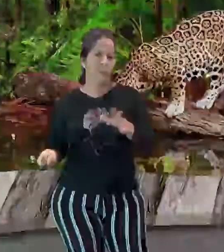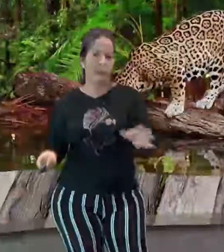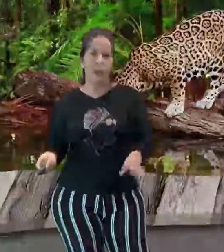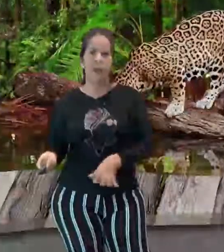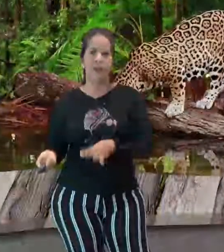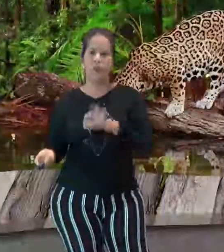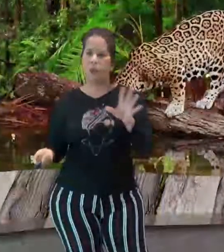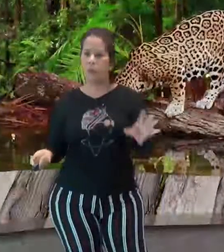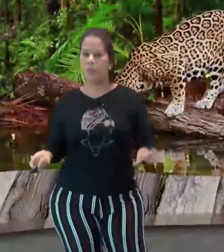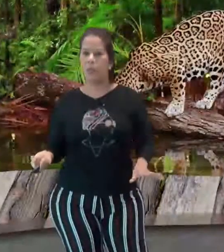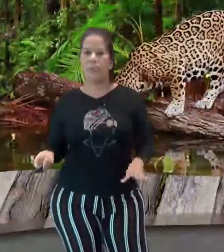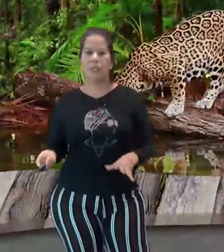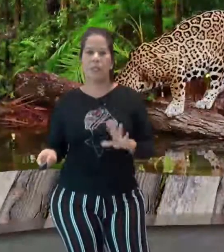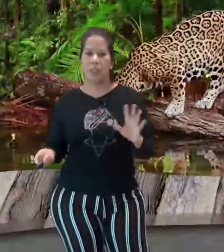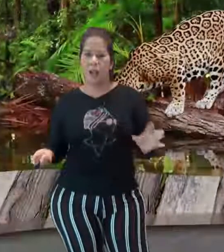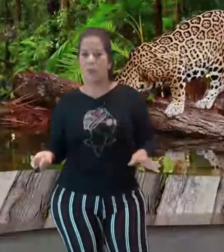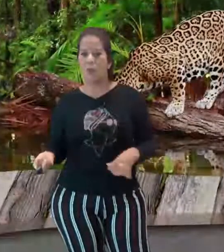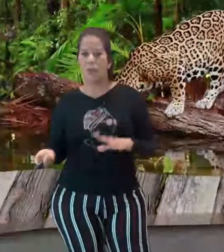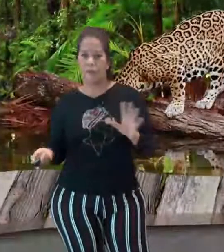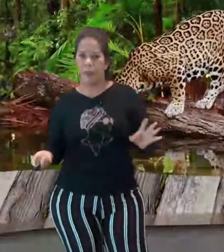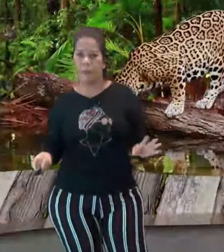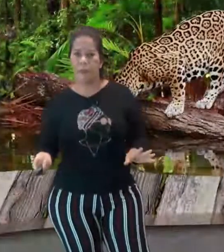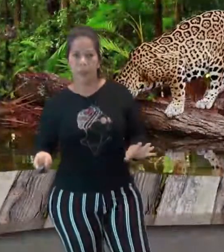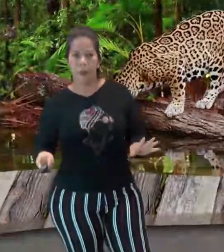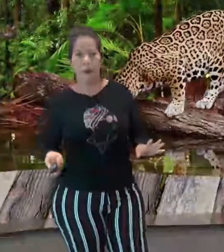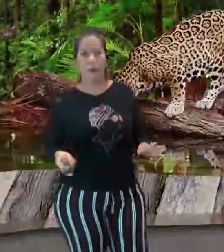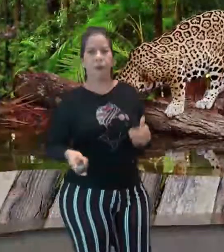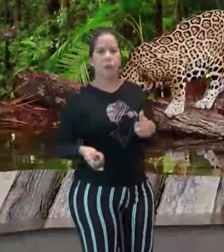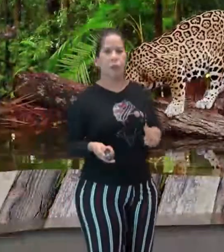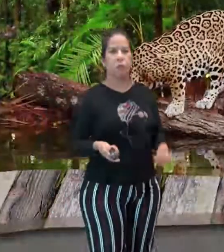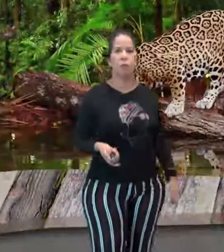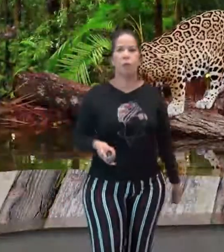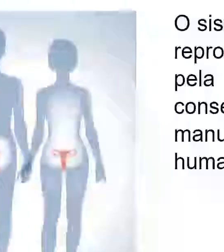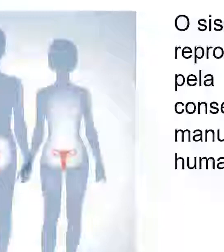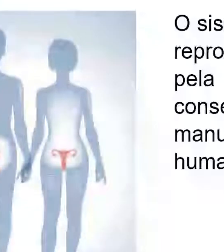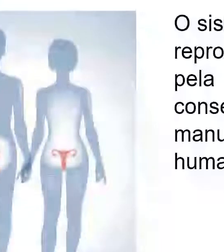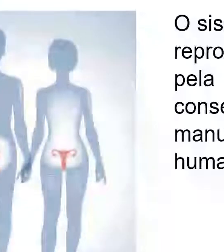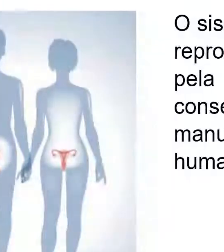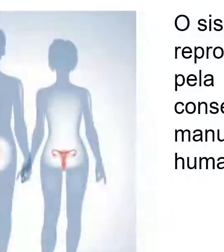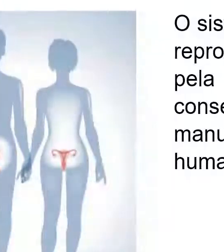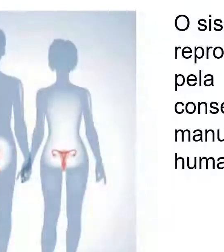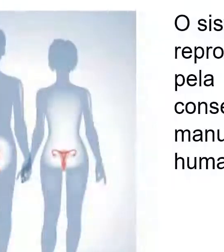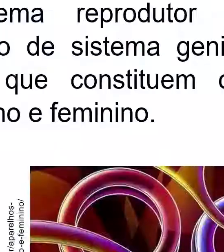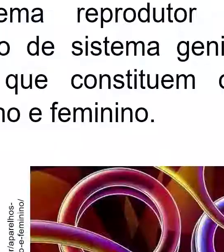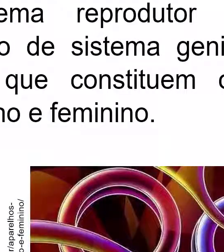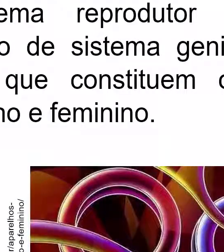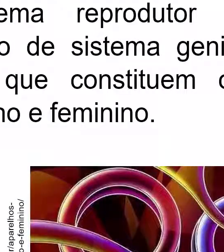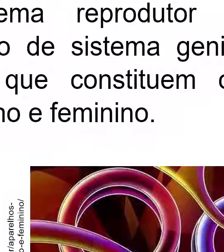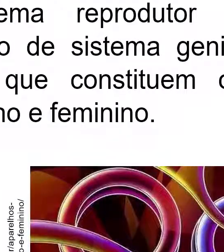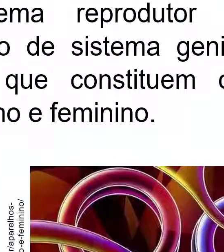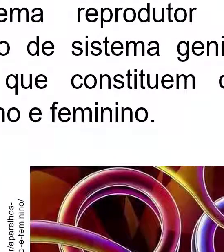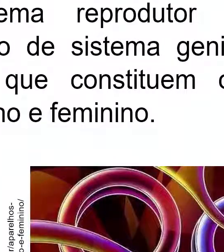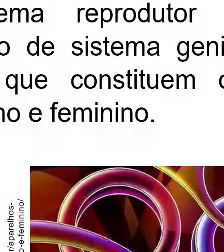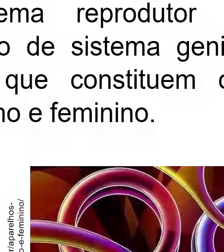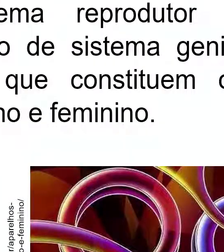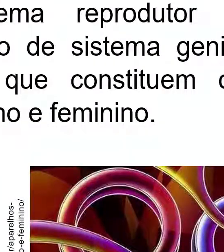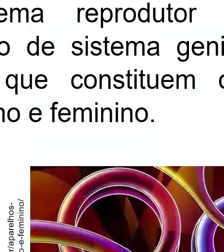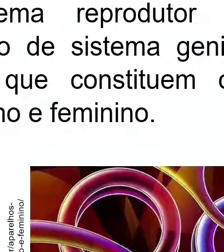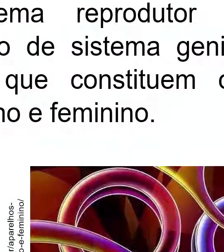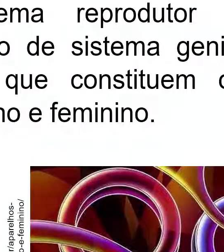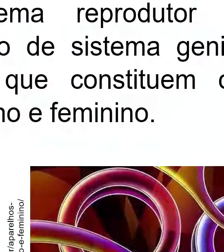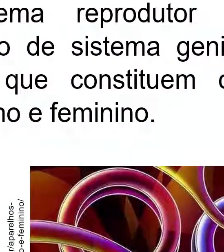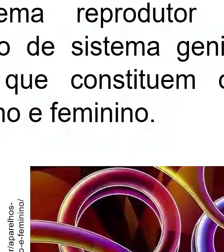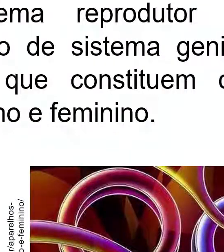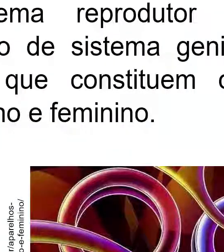Tanto animais, quanto plantas, algas, enfim. Tá bom? Continuando aqui. O sistema